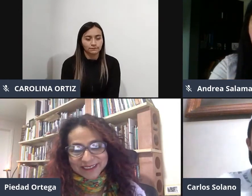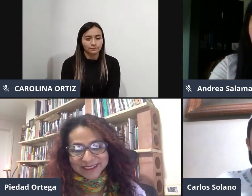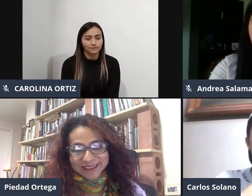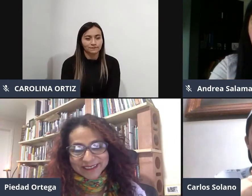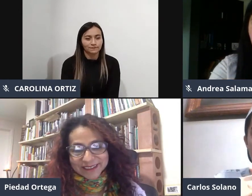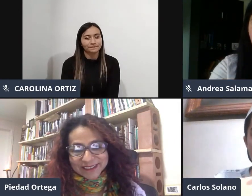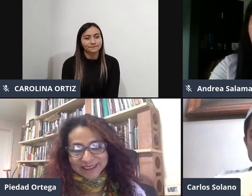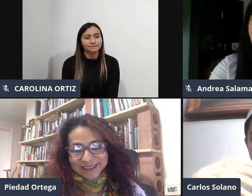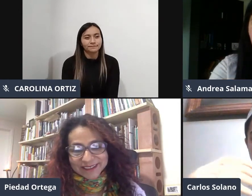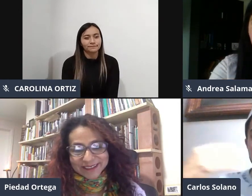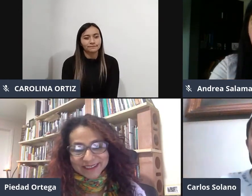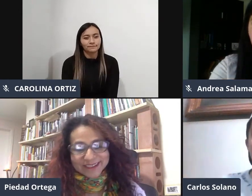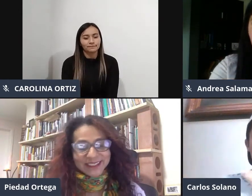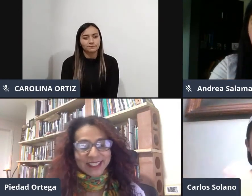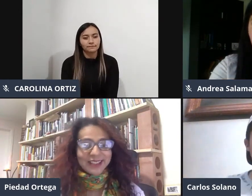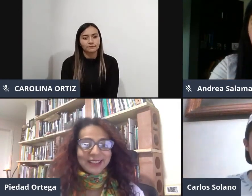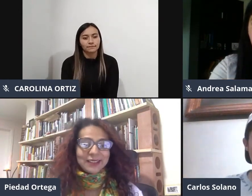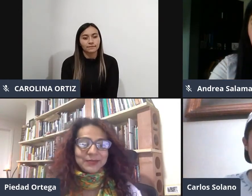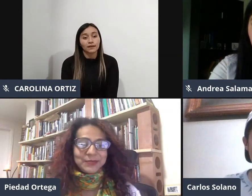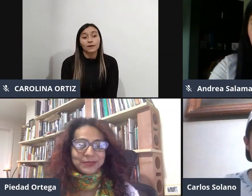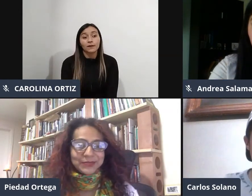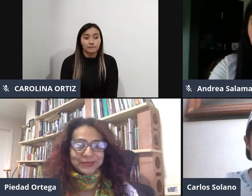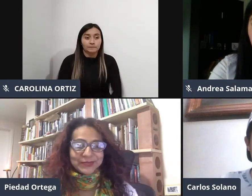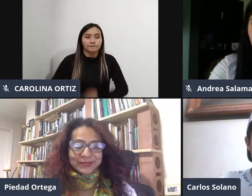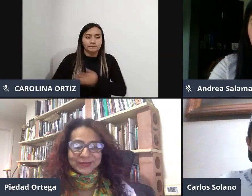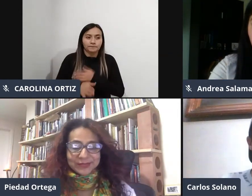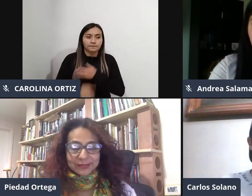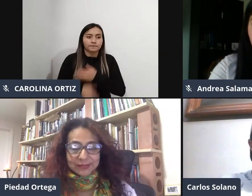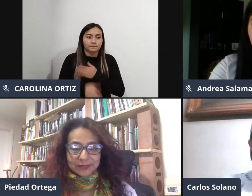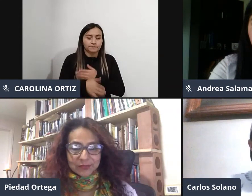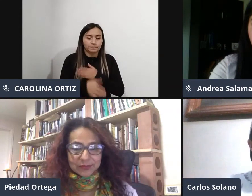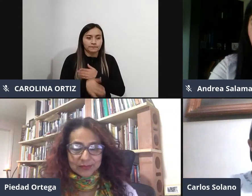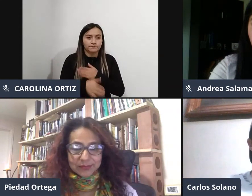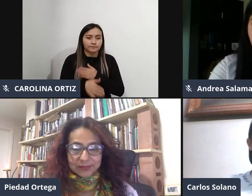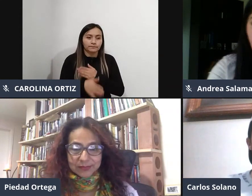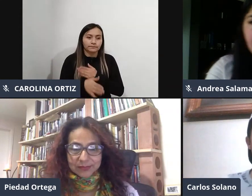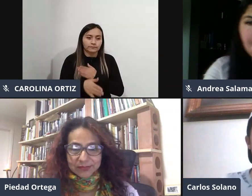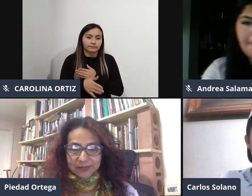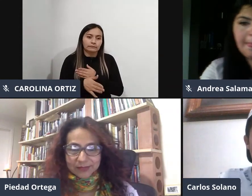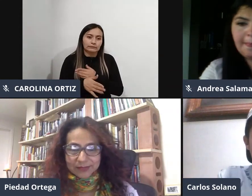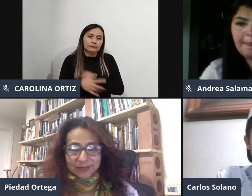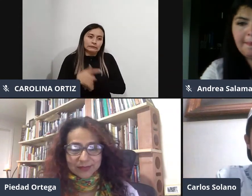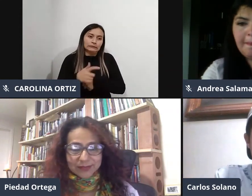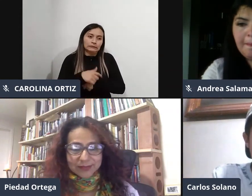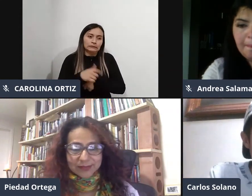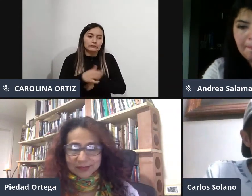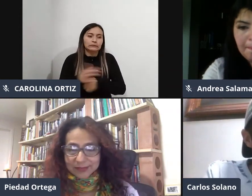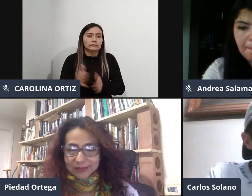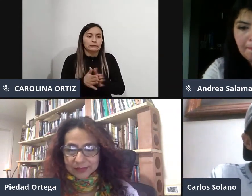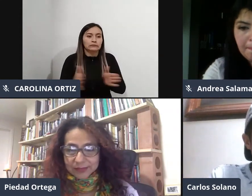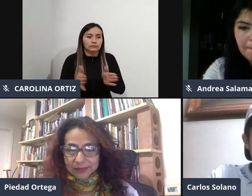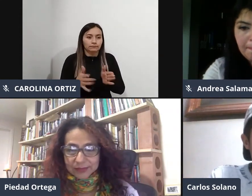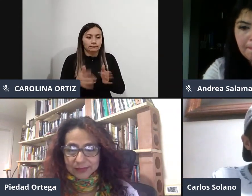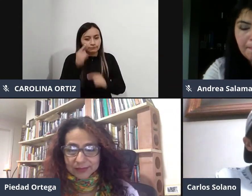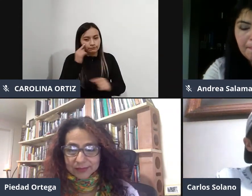Bueno, continuamos, entonces vamos a ir tomando tiempos más cortos para ir